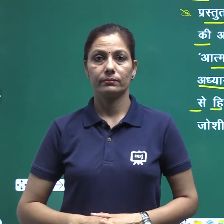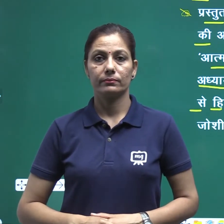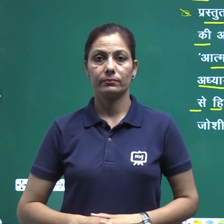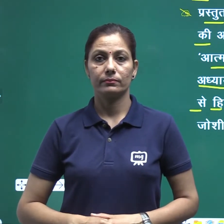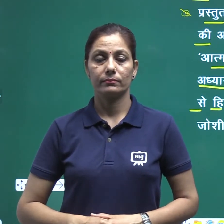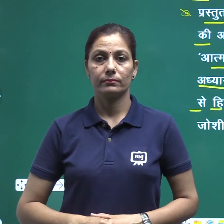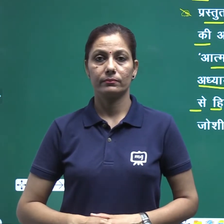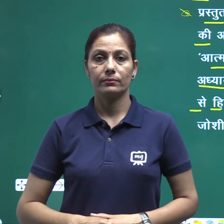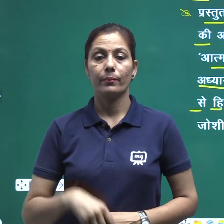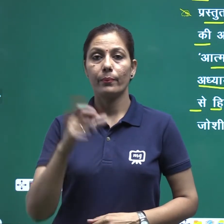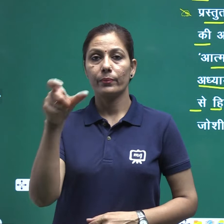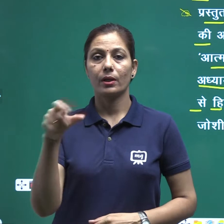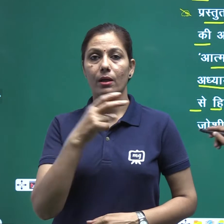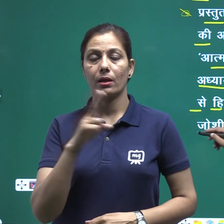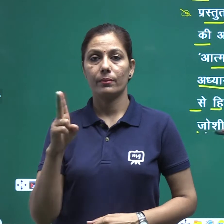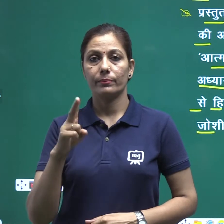मधु बी जोशी ने किया।